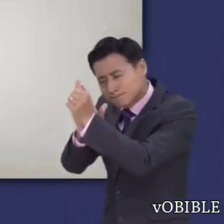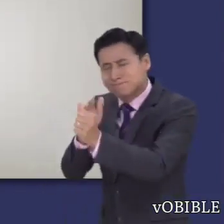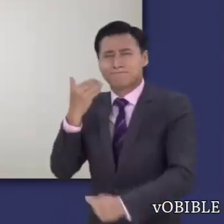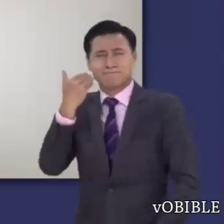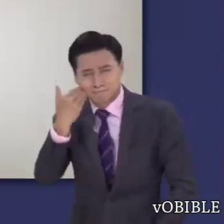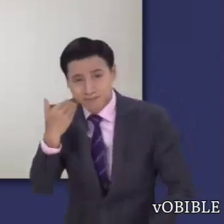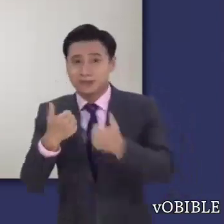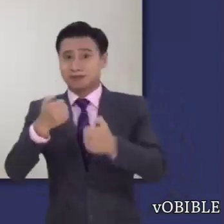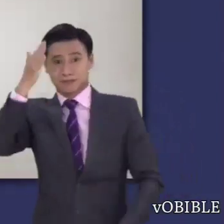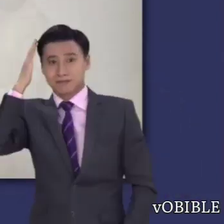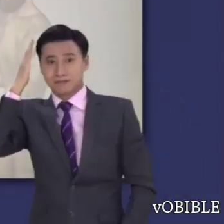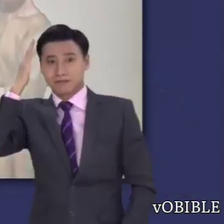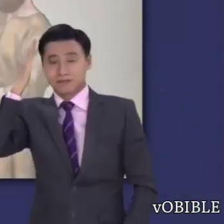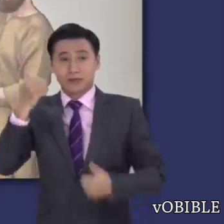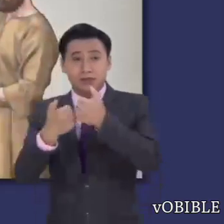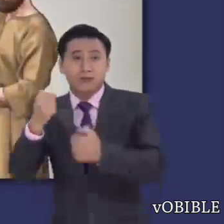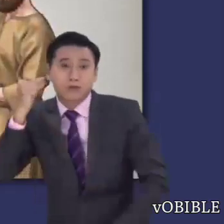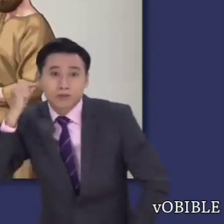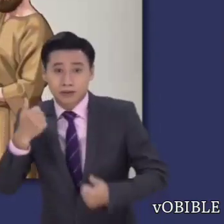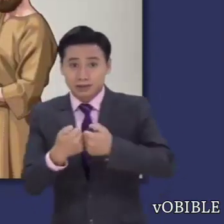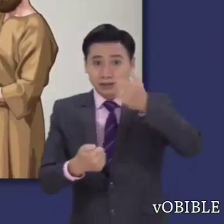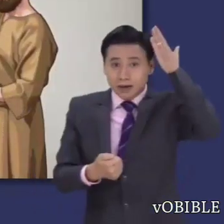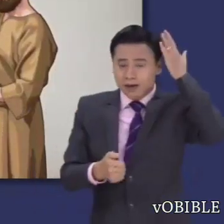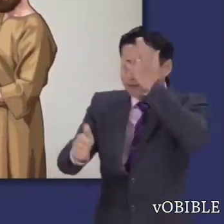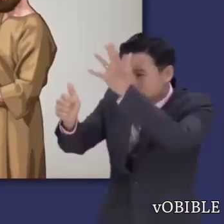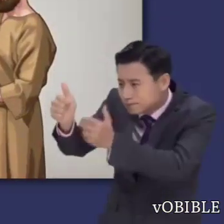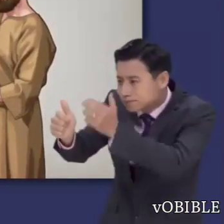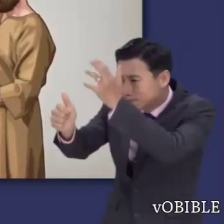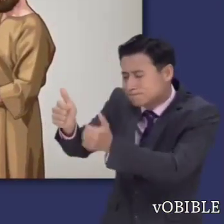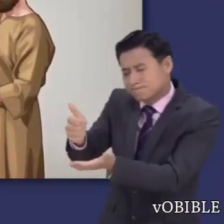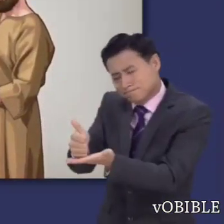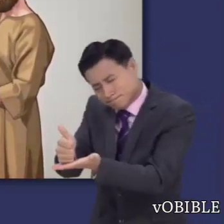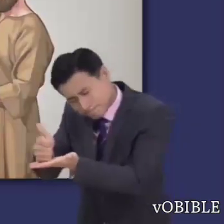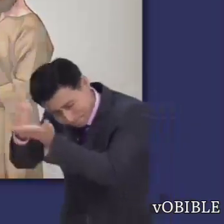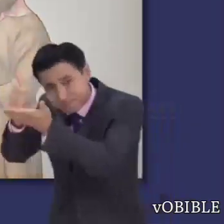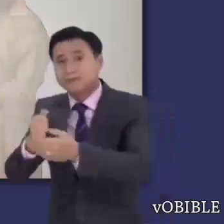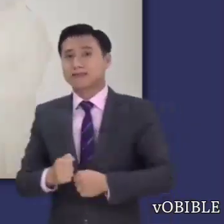拉罕一样。另一方面，丈夫也要尊重妻子。